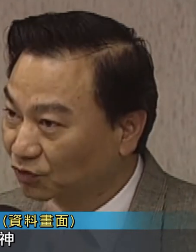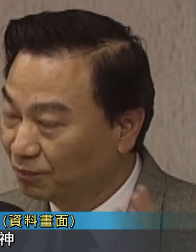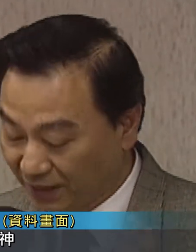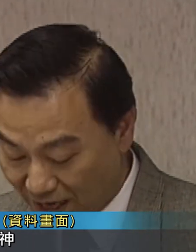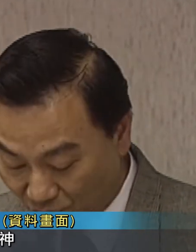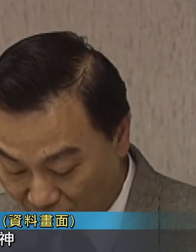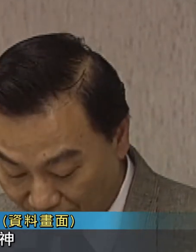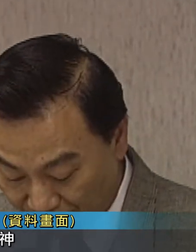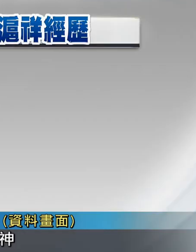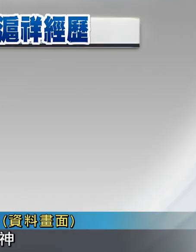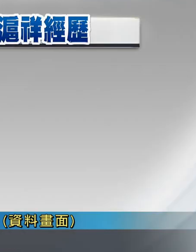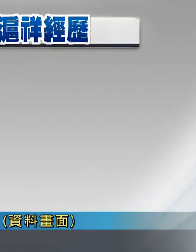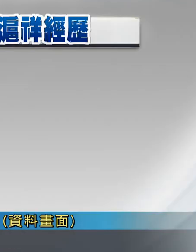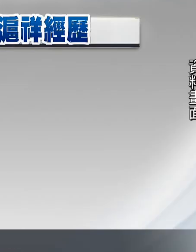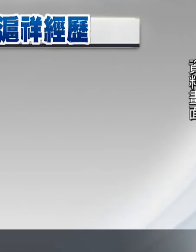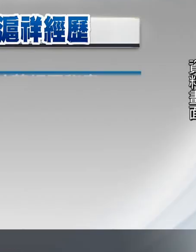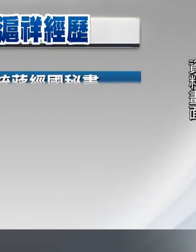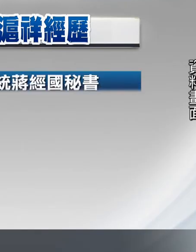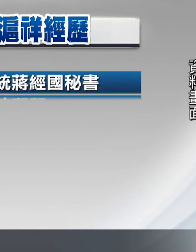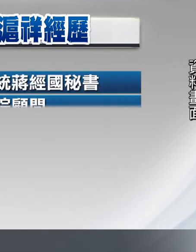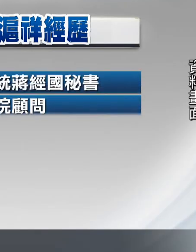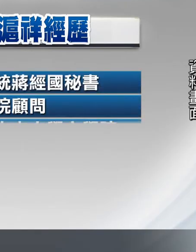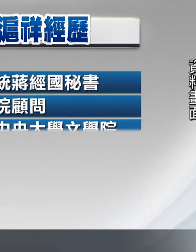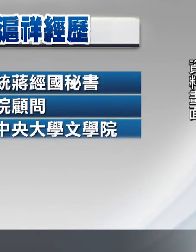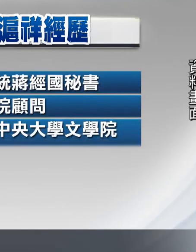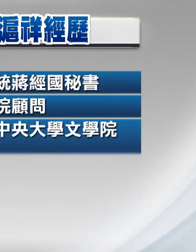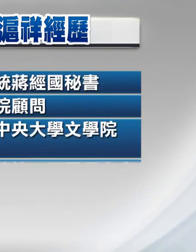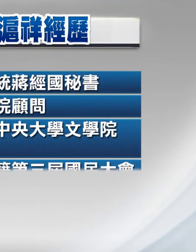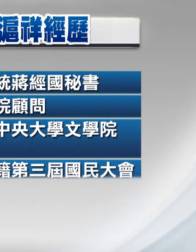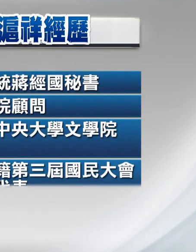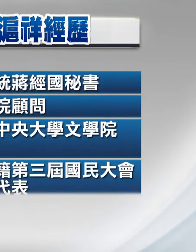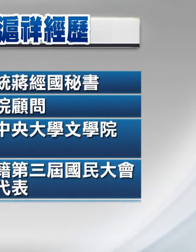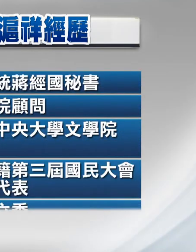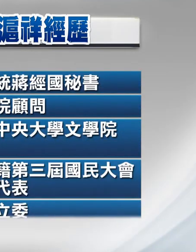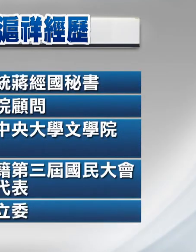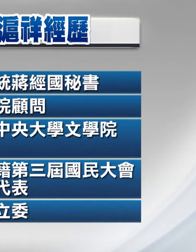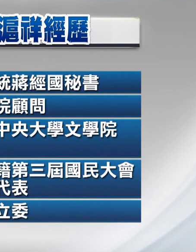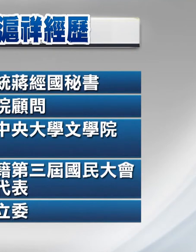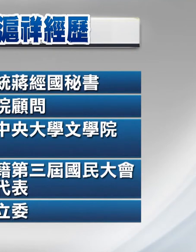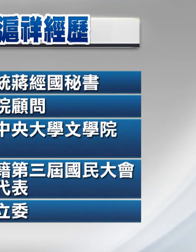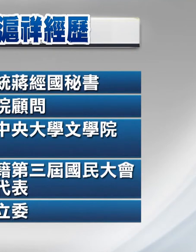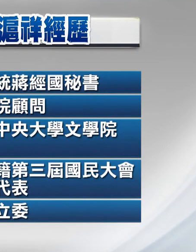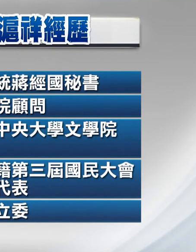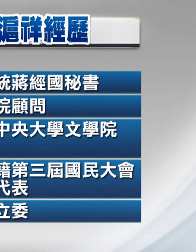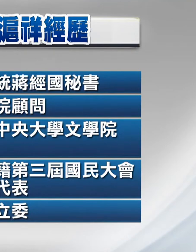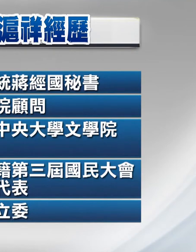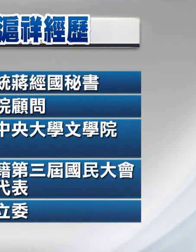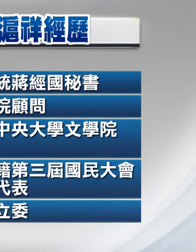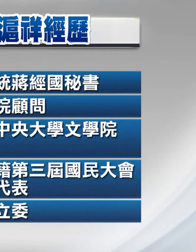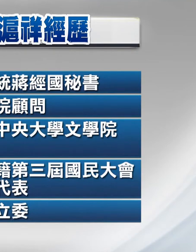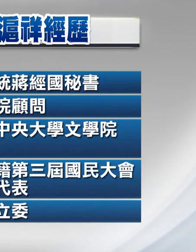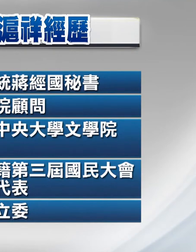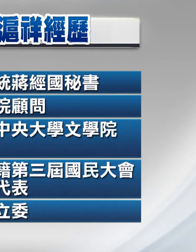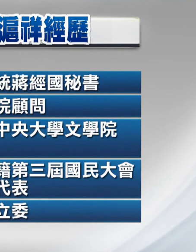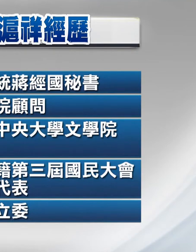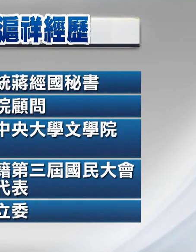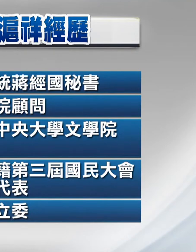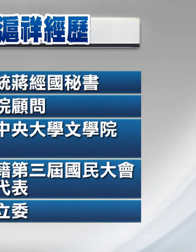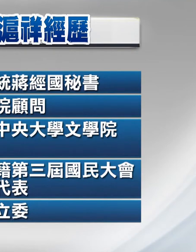通被汉化。 冯户祥过去曾任已故总统蒋经国秘书、行政院顾问、国立中央大学文学院院长、国大